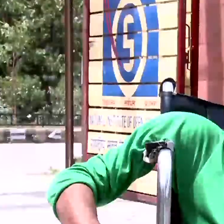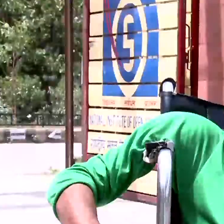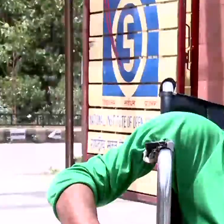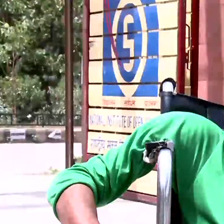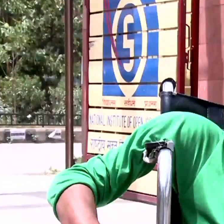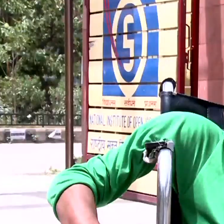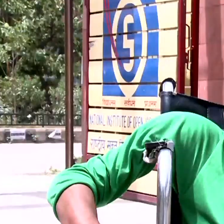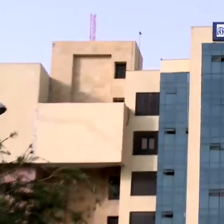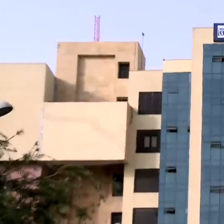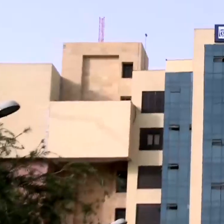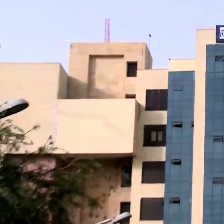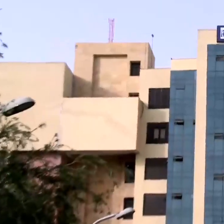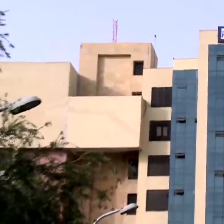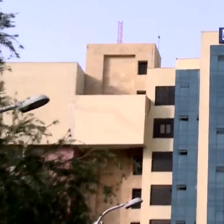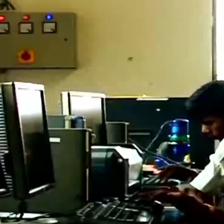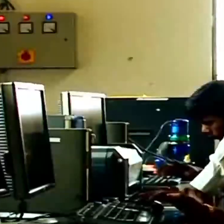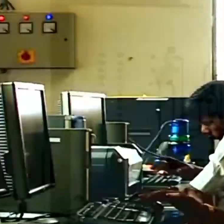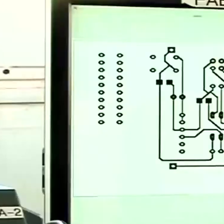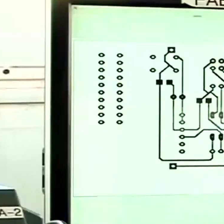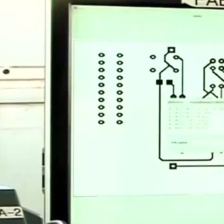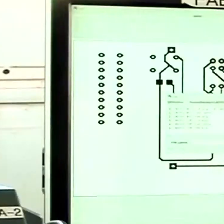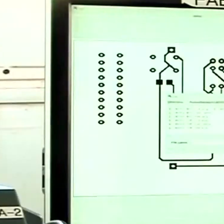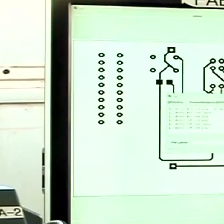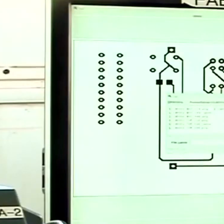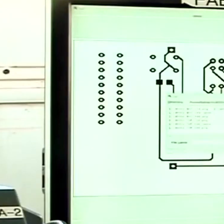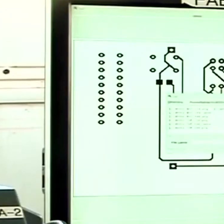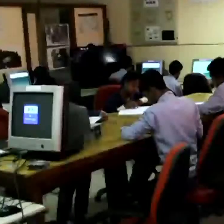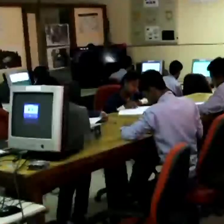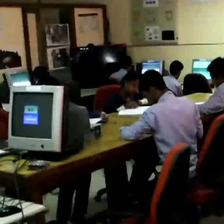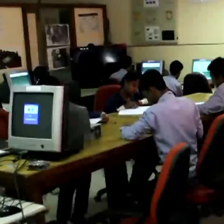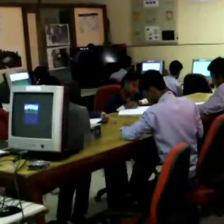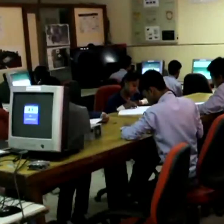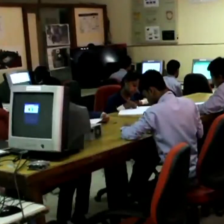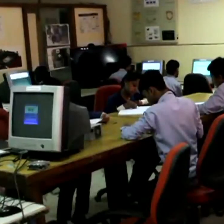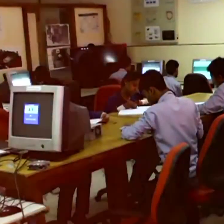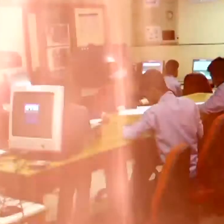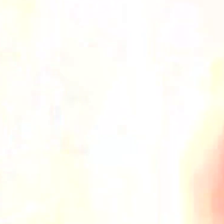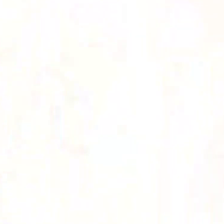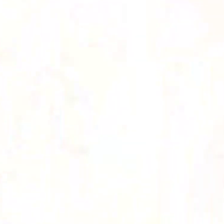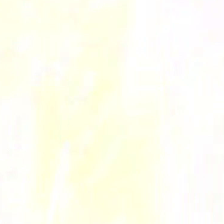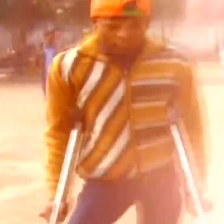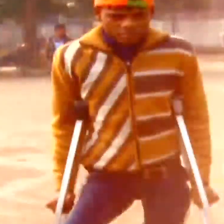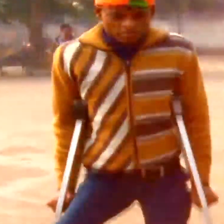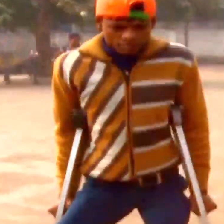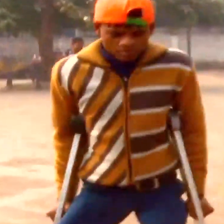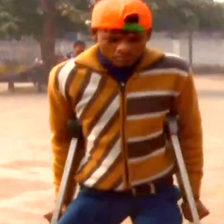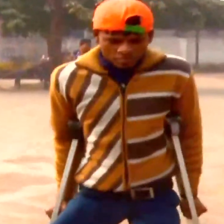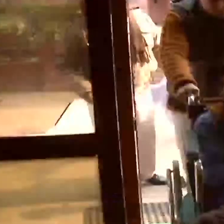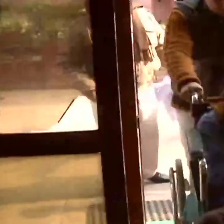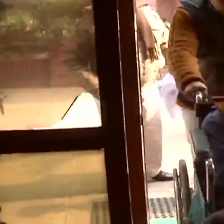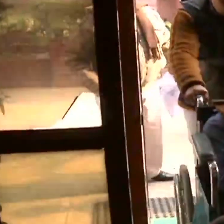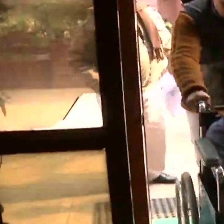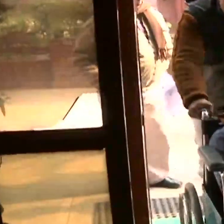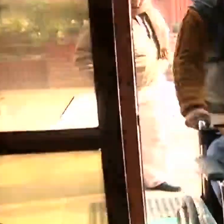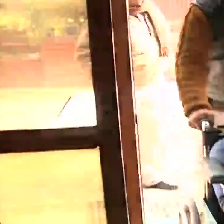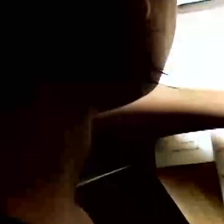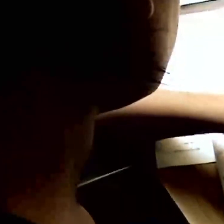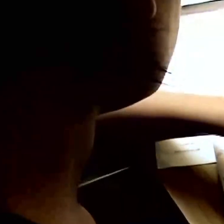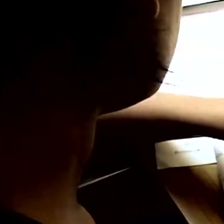हम अपना दीपक स्वयं बने, हम अपना रास्ता